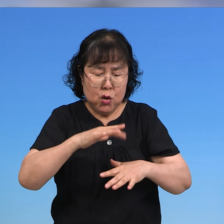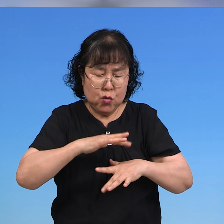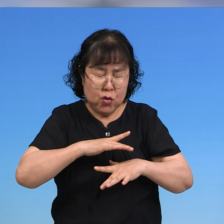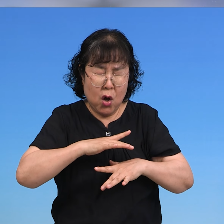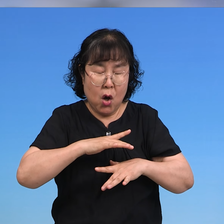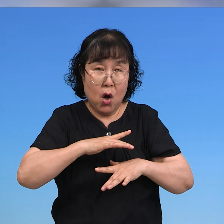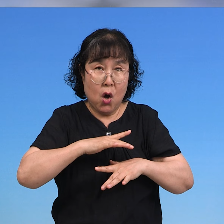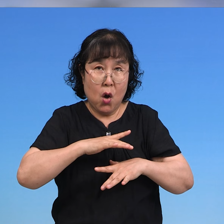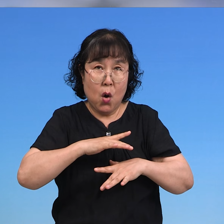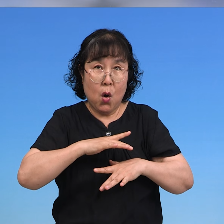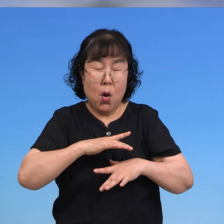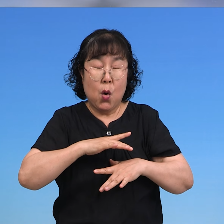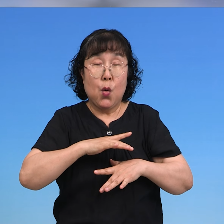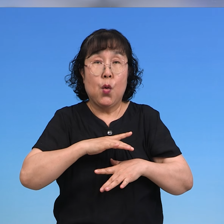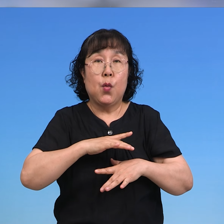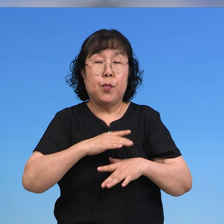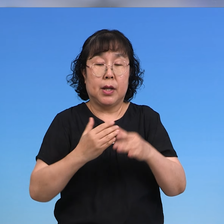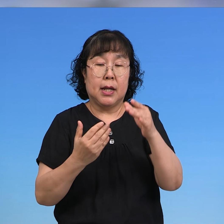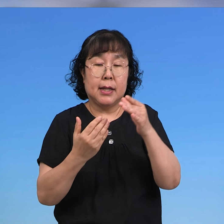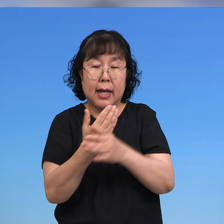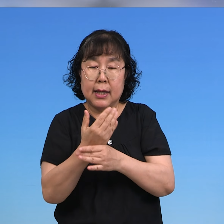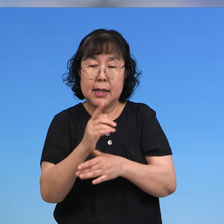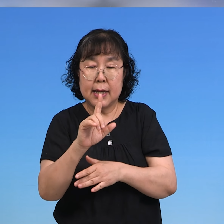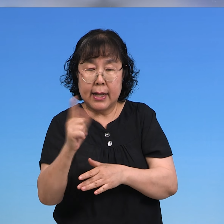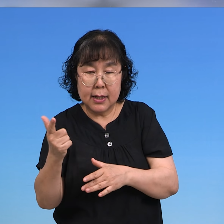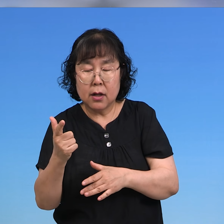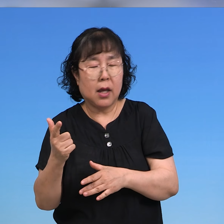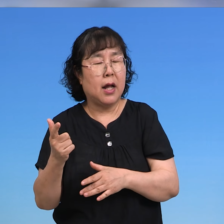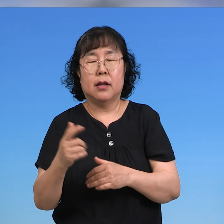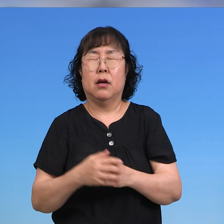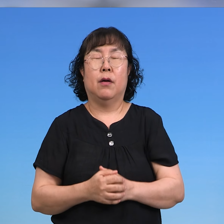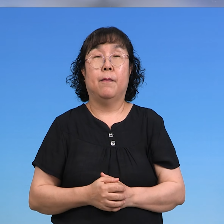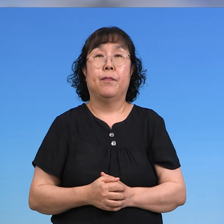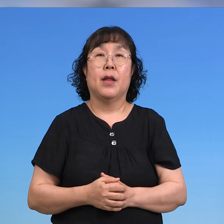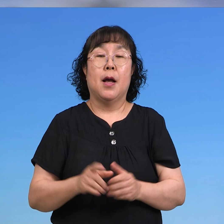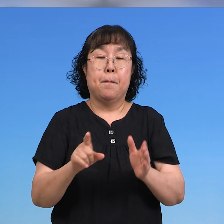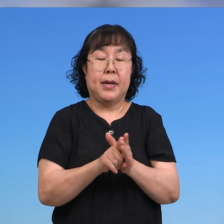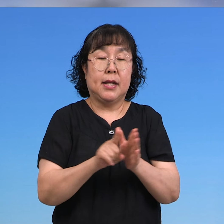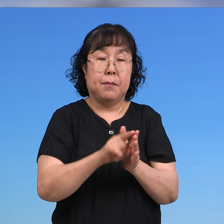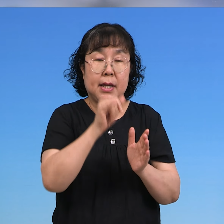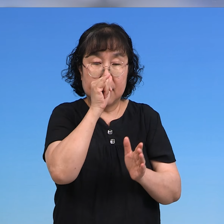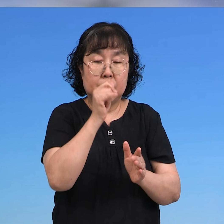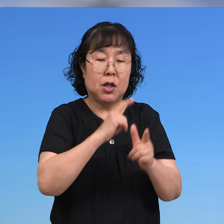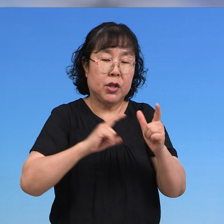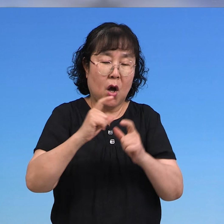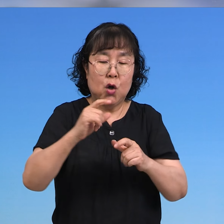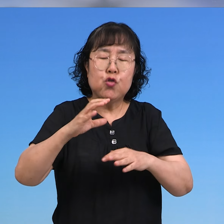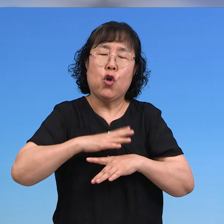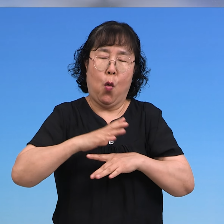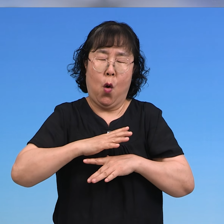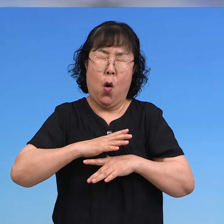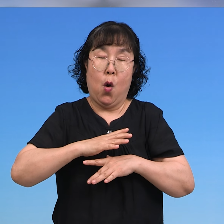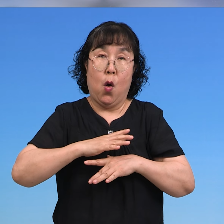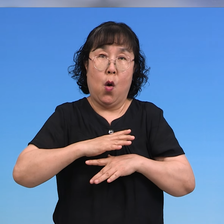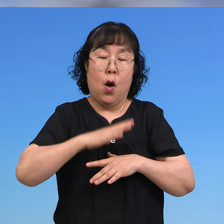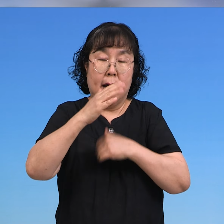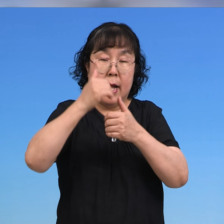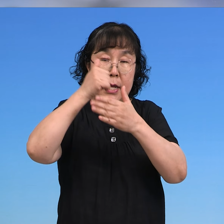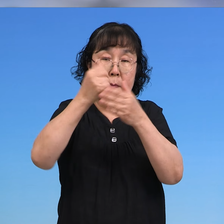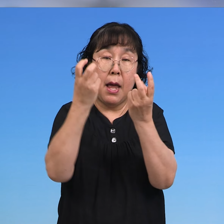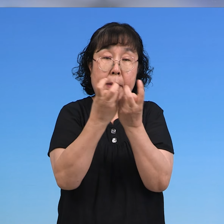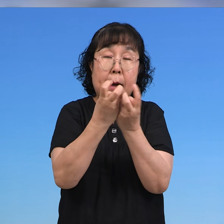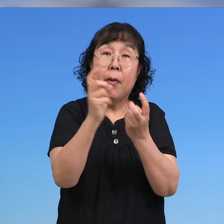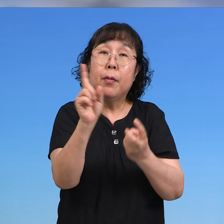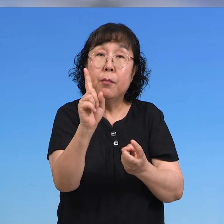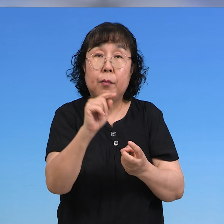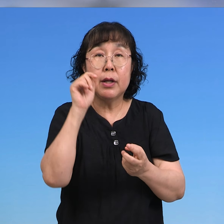사람을 희로애락이 하나도 없는 괴물을 만드는 거예요. 믿음 있으면 더 두려워져요. 대안이 뭐냐? 하나님의 대안은 딴